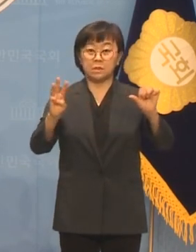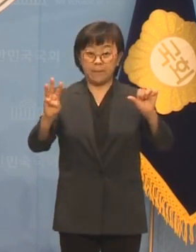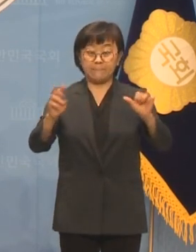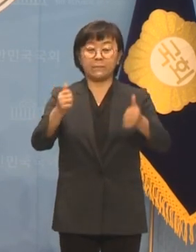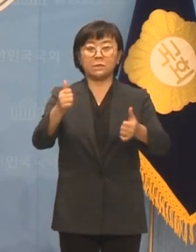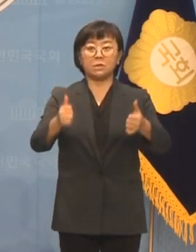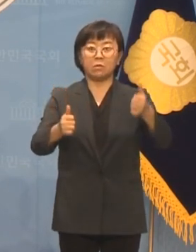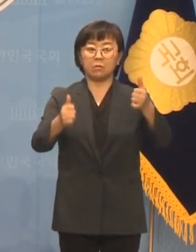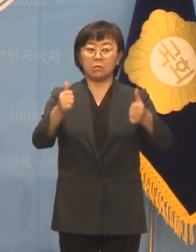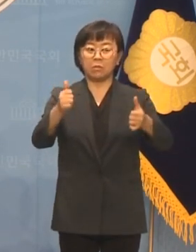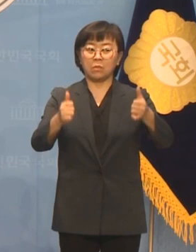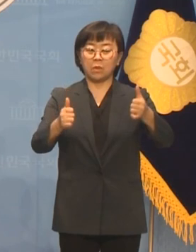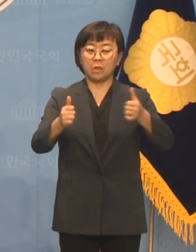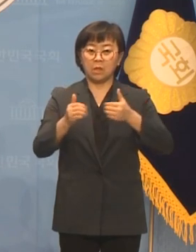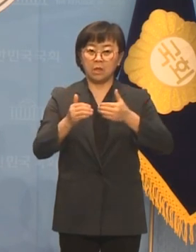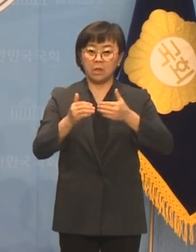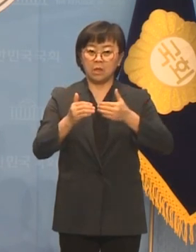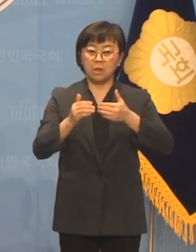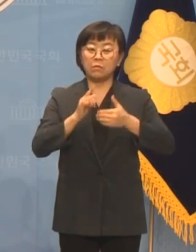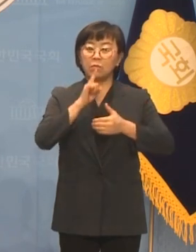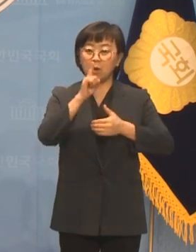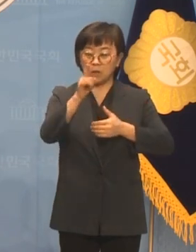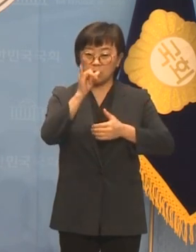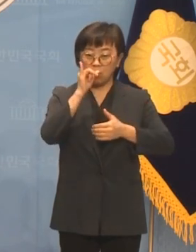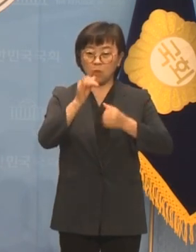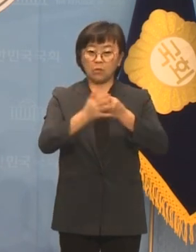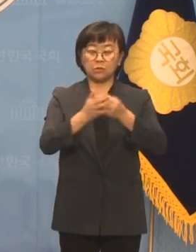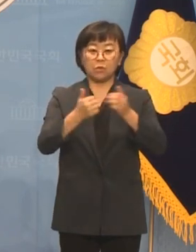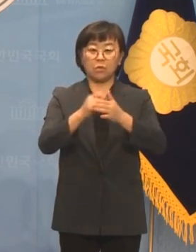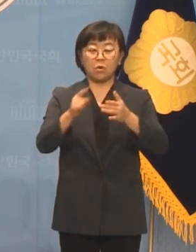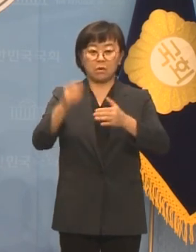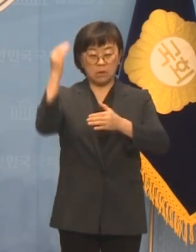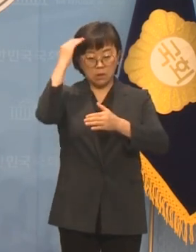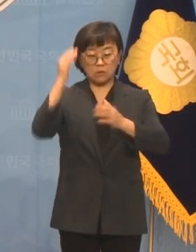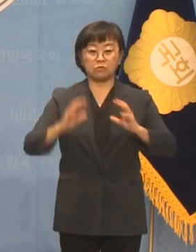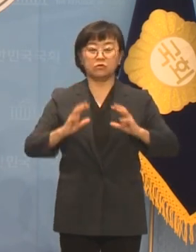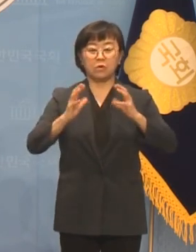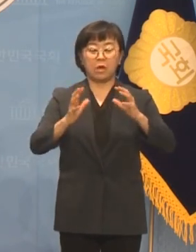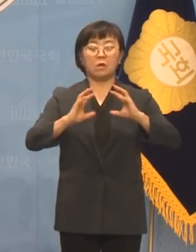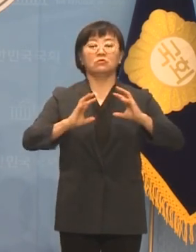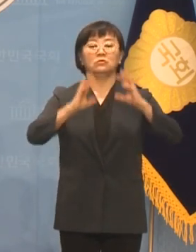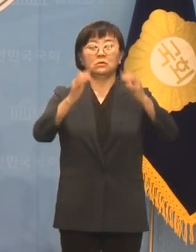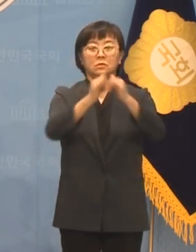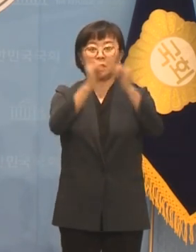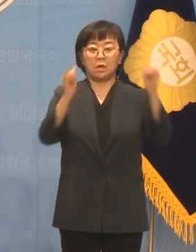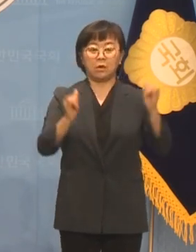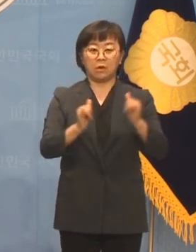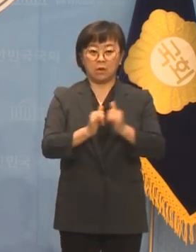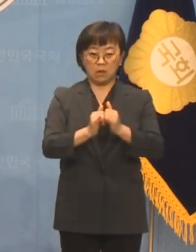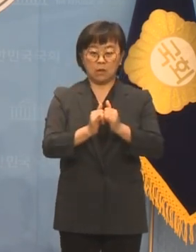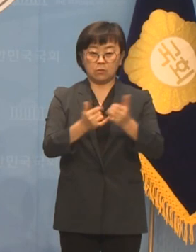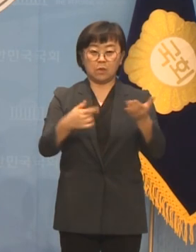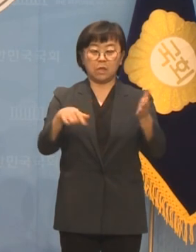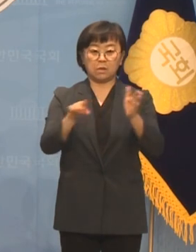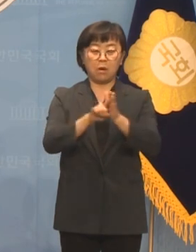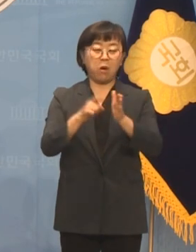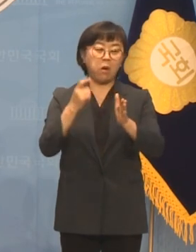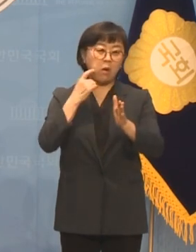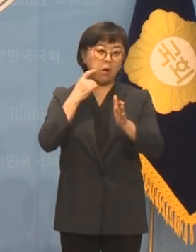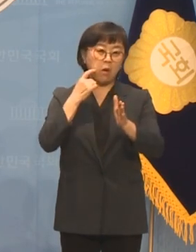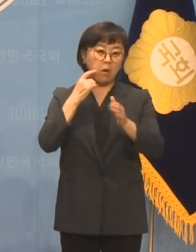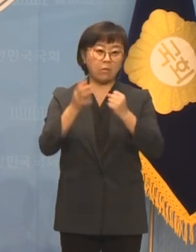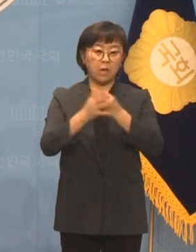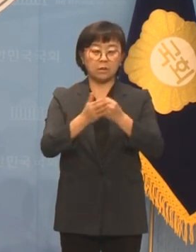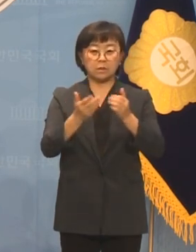통해서 진행했다고 주장하며 대한민국과 국제 사회를 상대로 공갈 수위를 높여가고